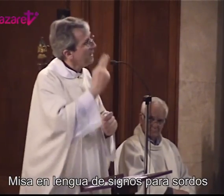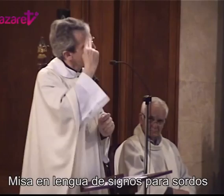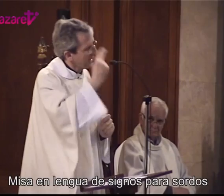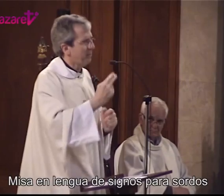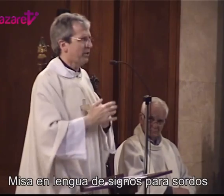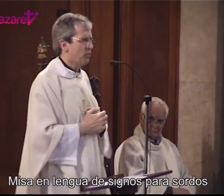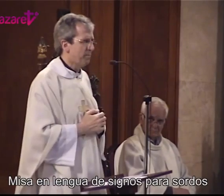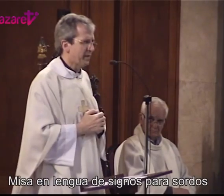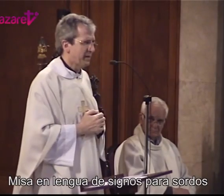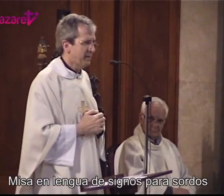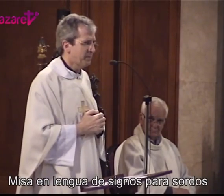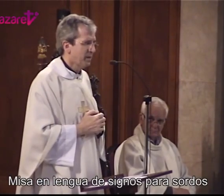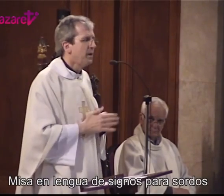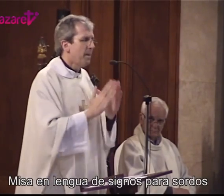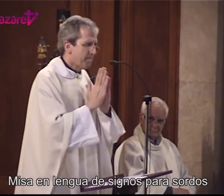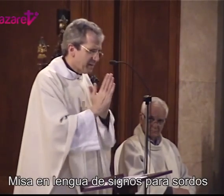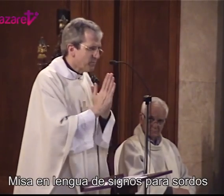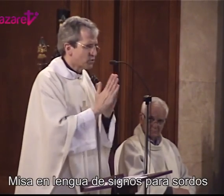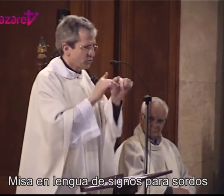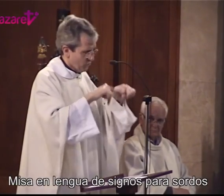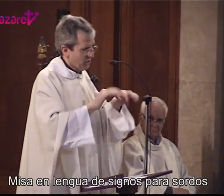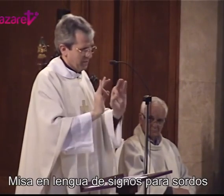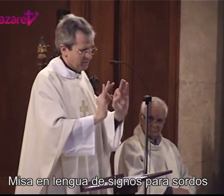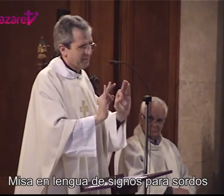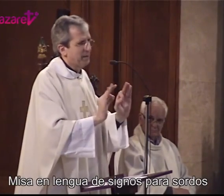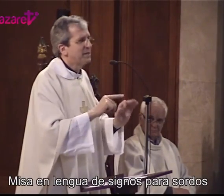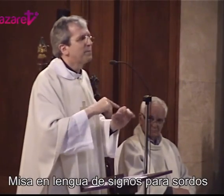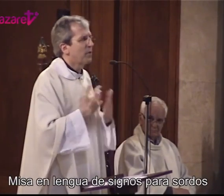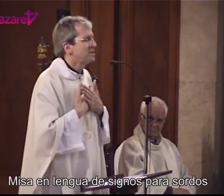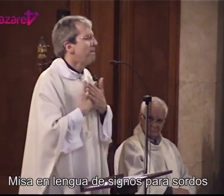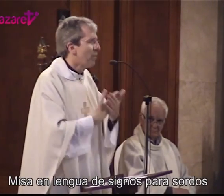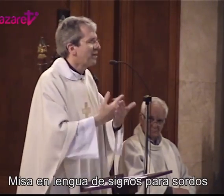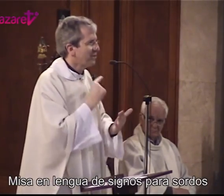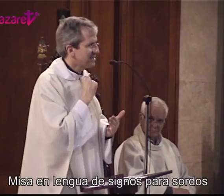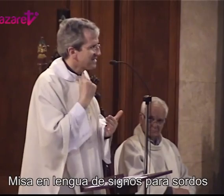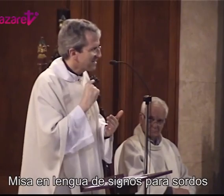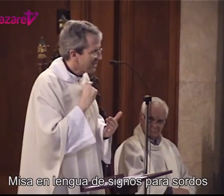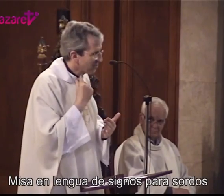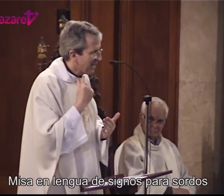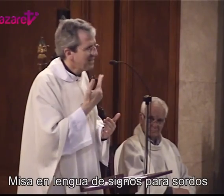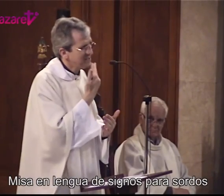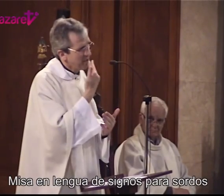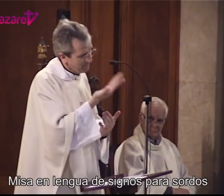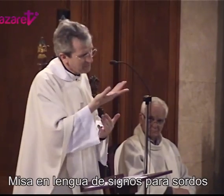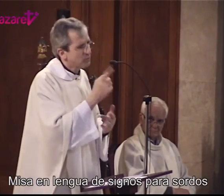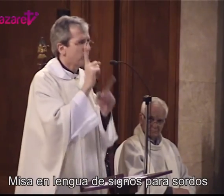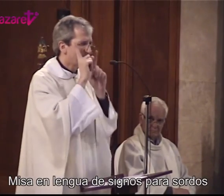para poder cumplir. Pedimos hoy, especialmente por las vocaciones sacerdotales, pedimos por las